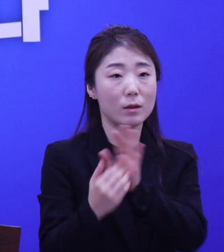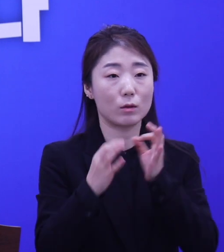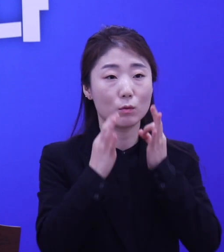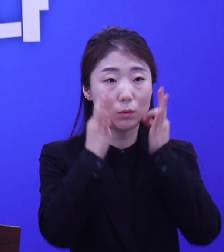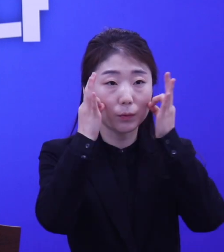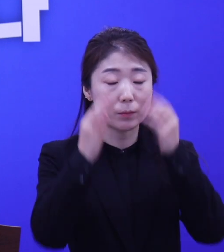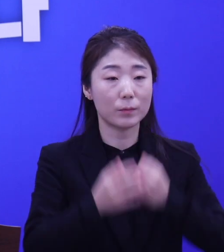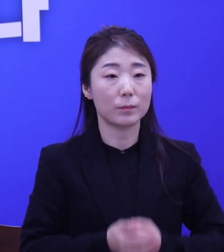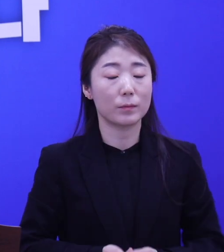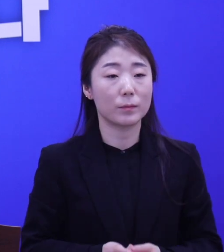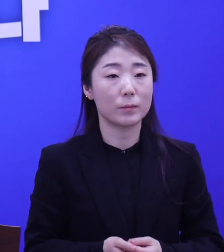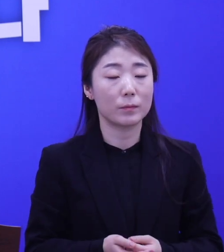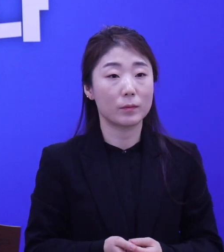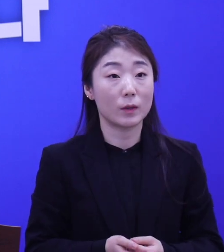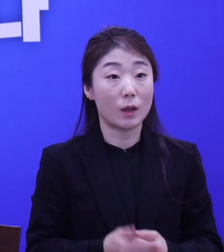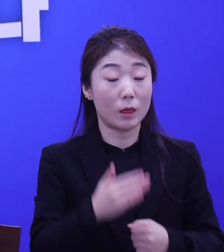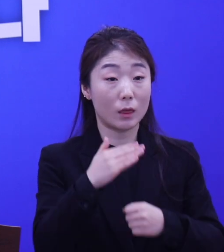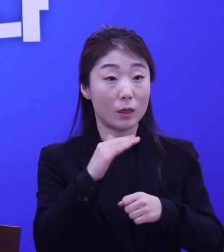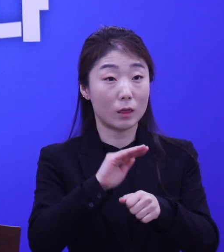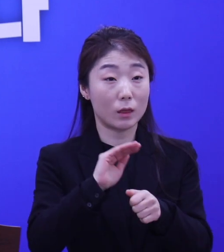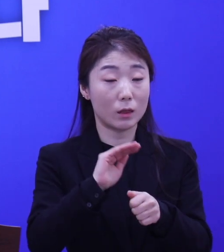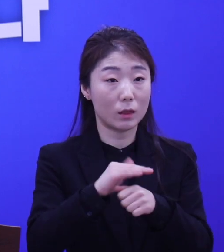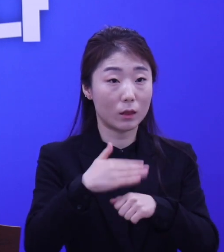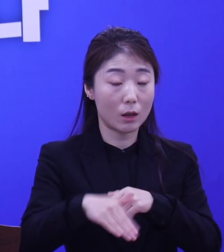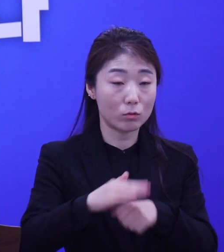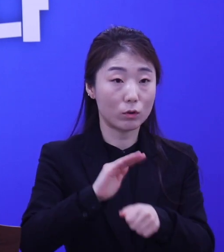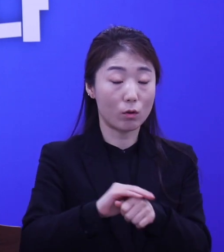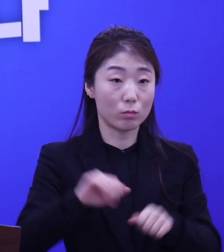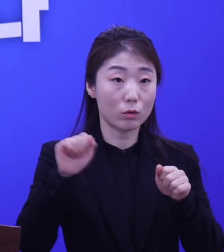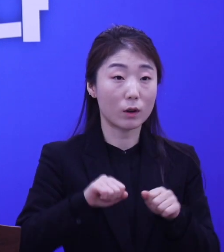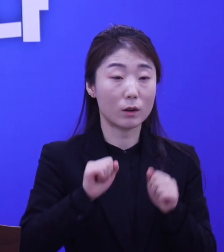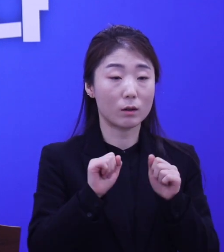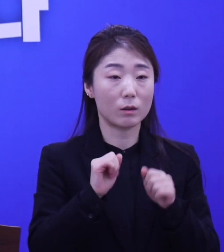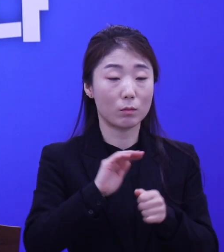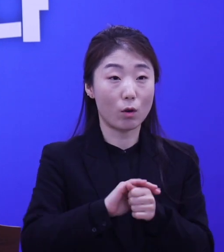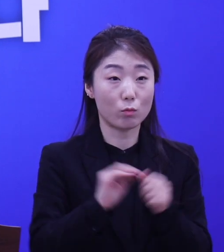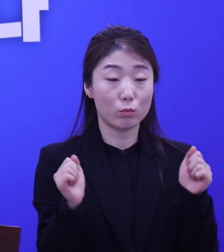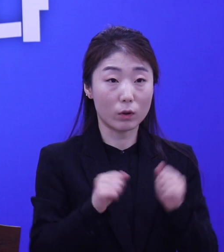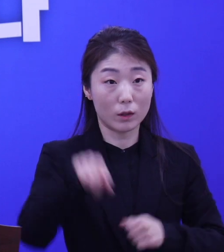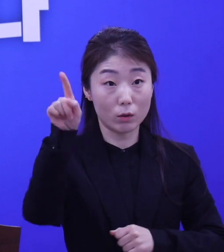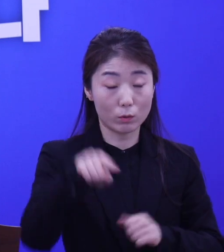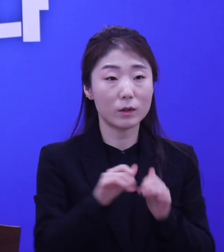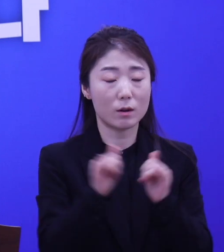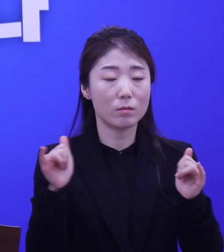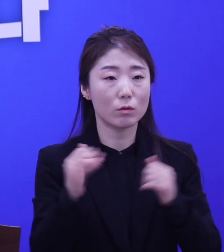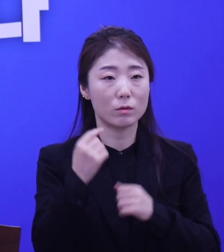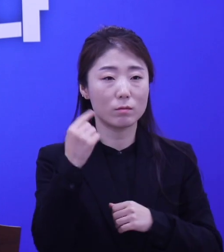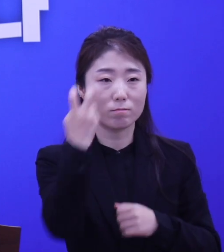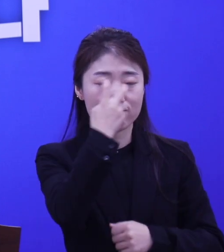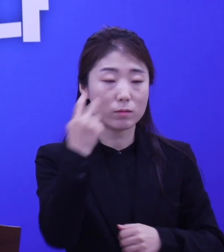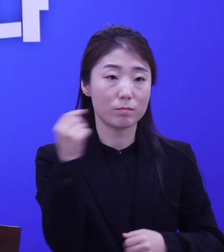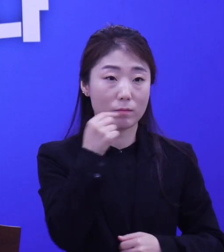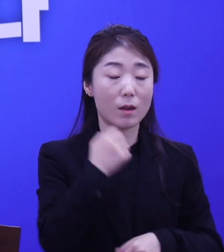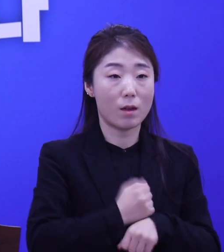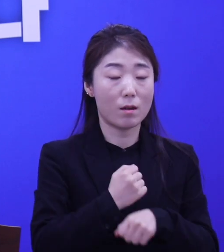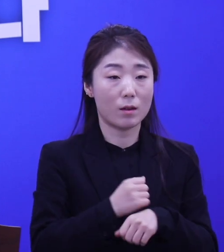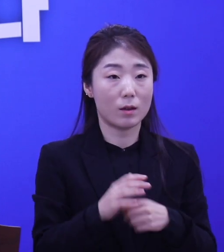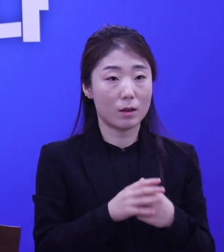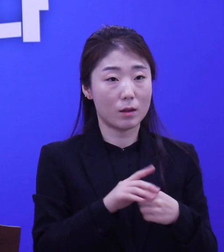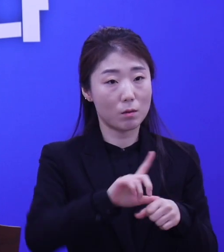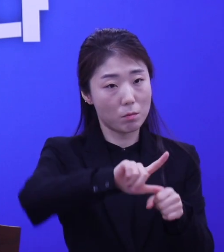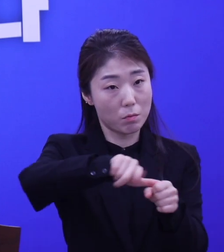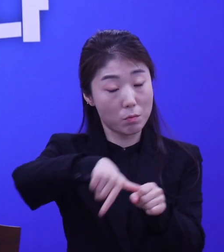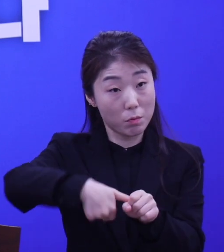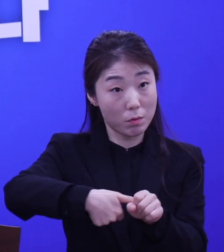하겠습니다. 대구 경북 지역을 방문한 사람들에 대한 관리도 강화하겠습니다. 대구 경북 접경 지역에